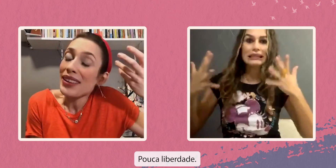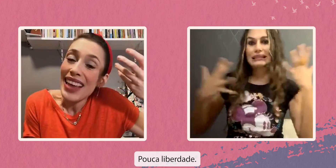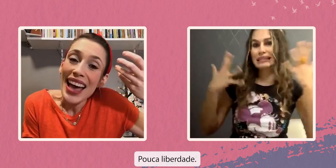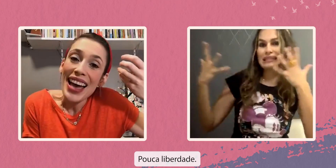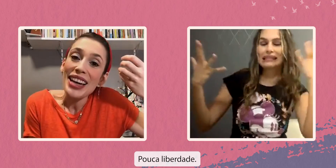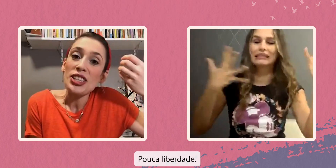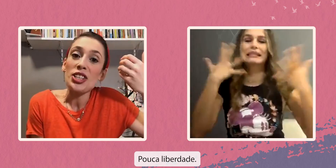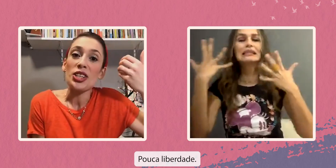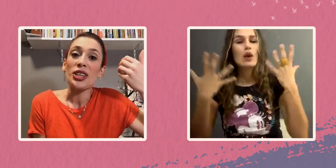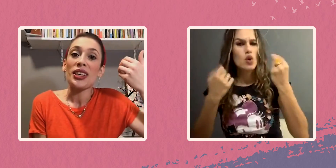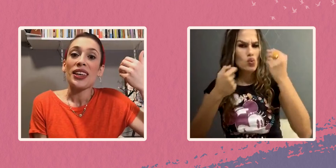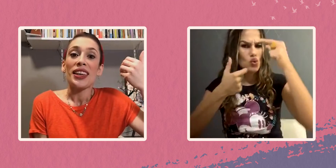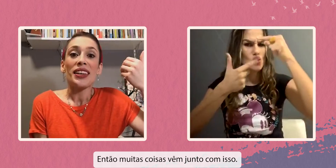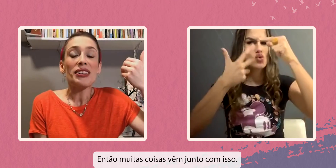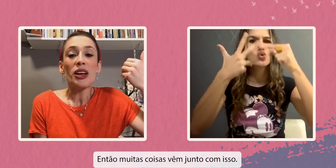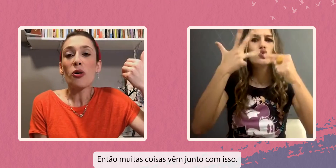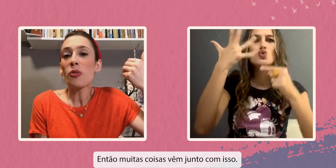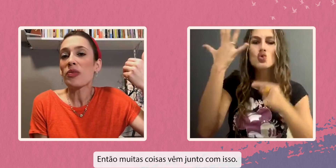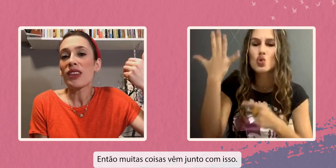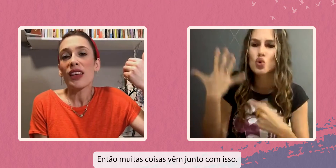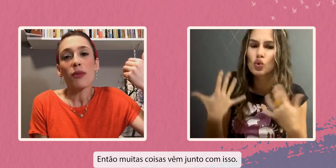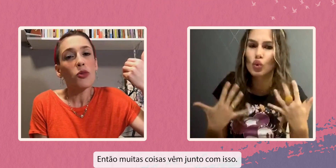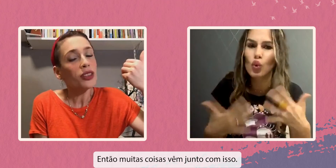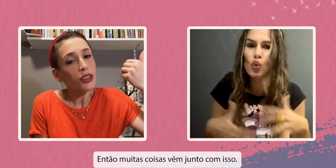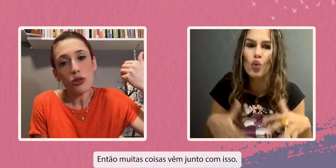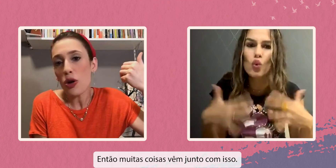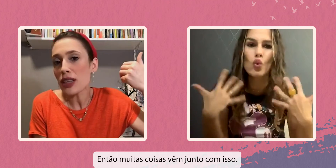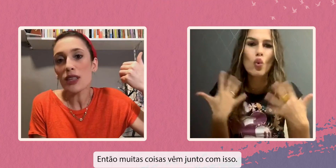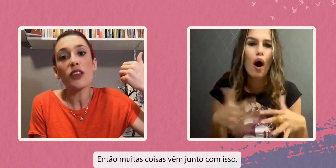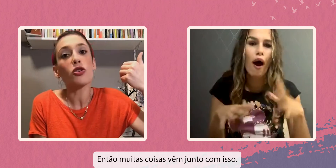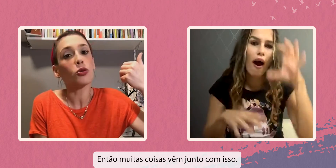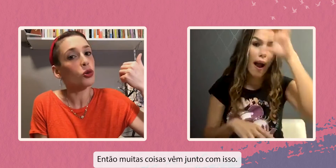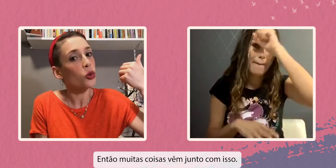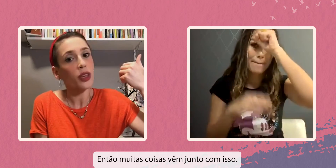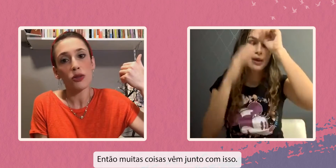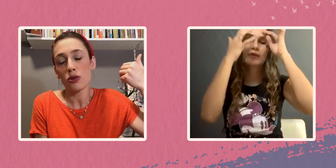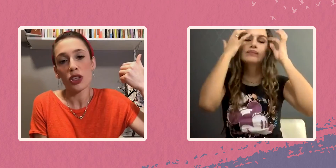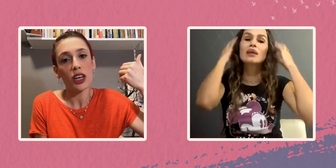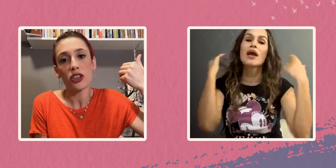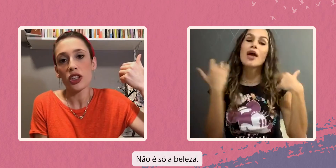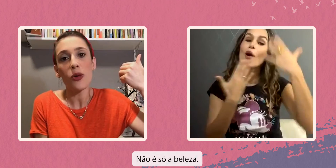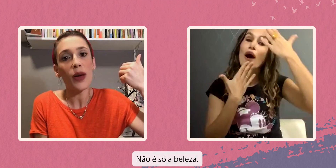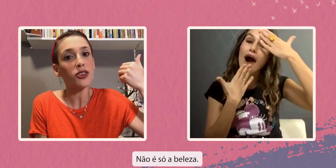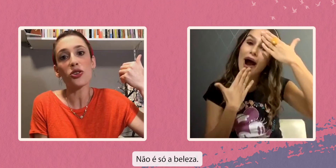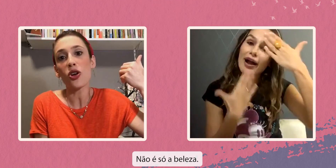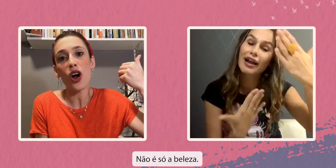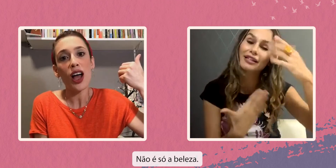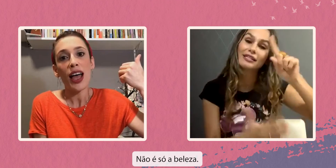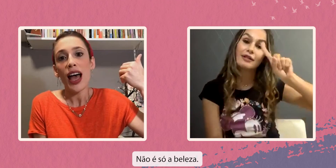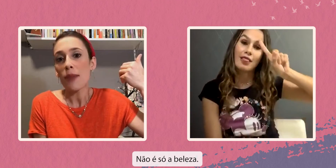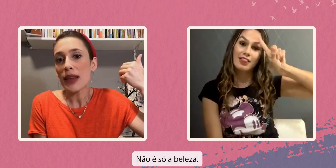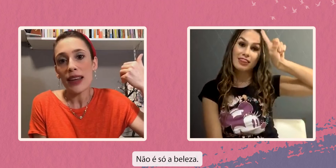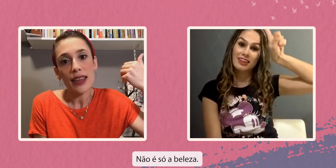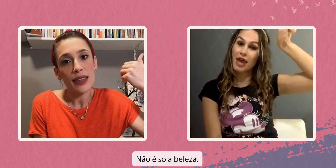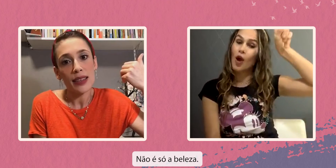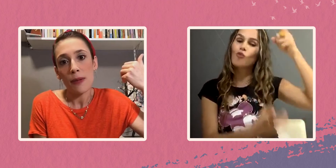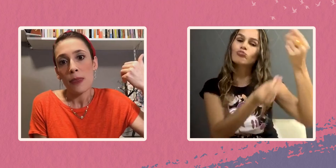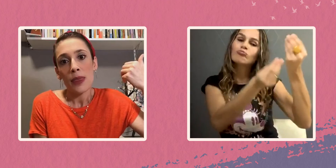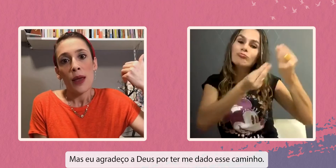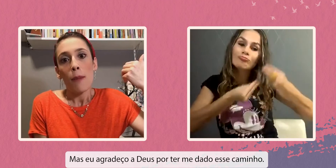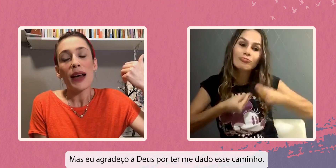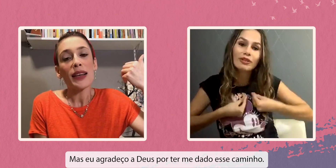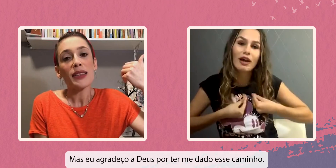pouca liberdade. Então, muitas coisas vêm junto com isso. Não é só a